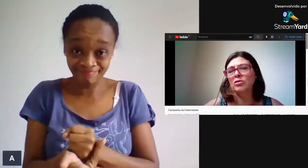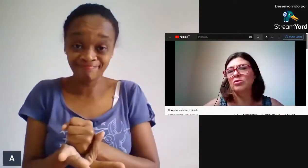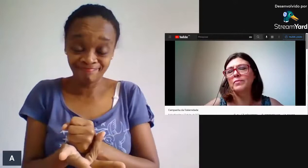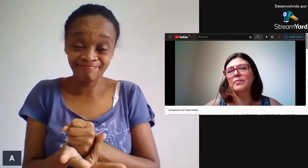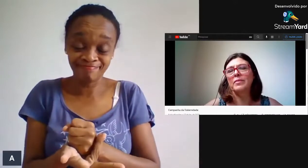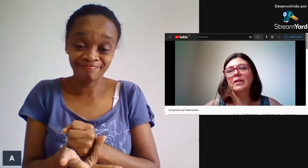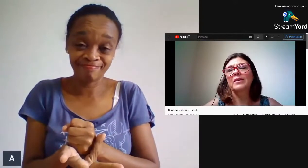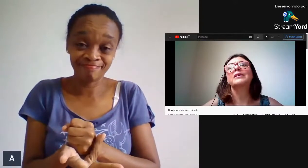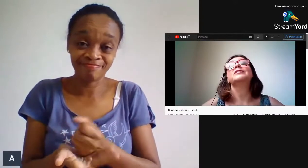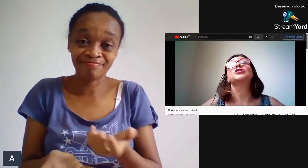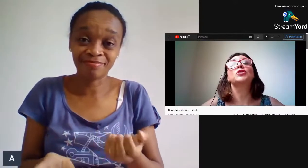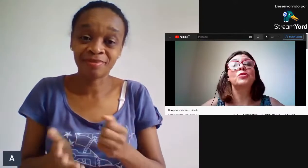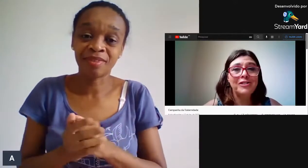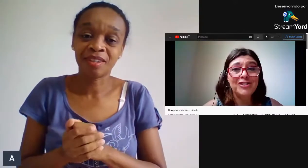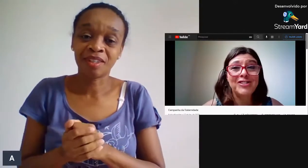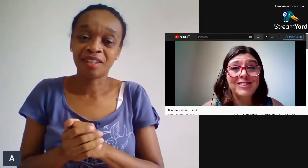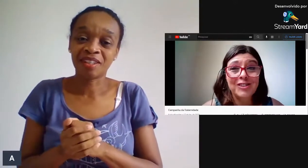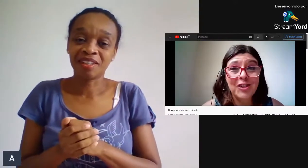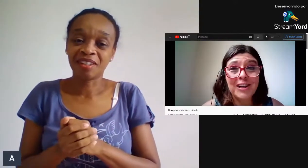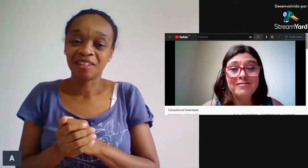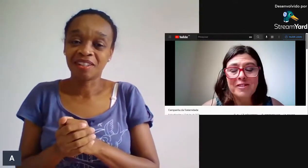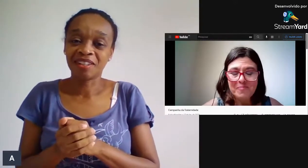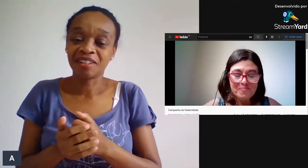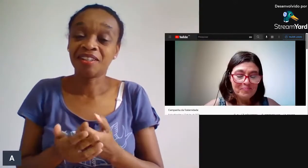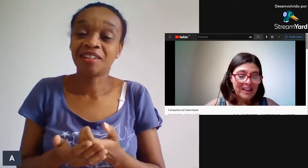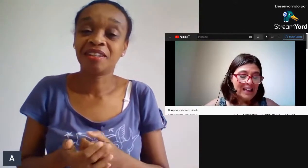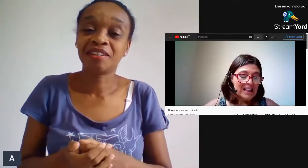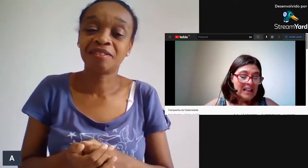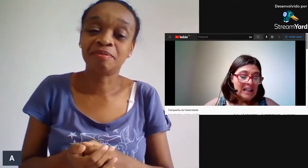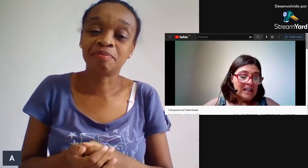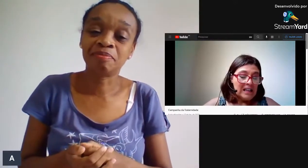2022, de Covid-19.